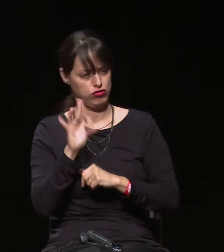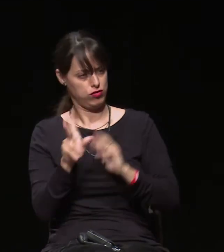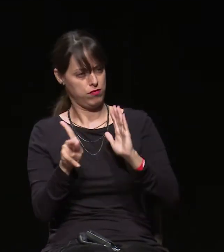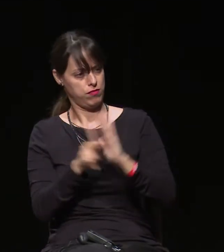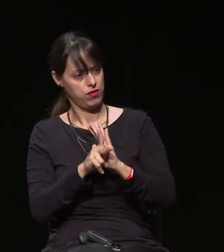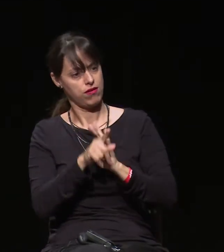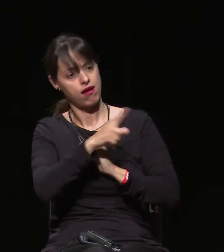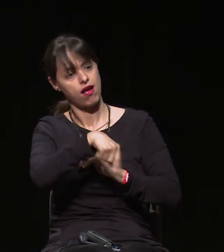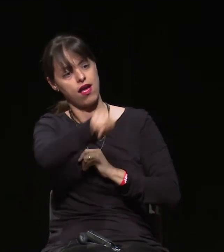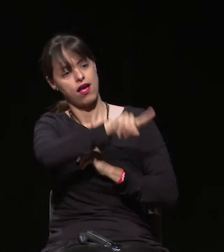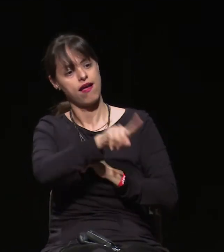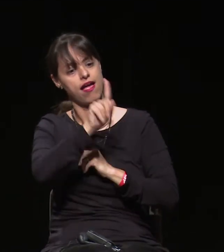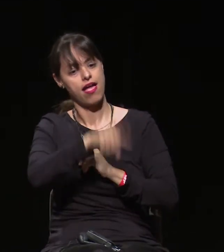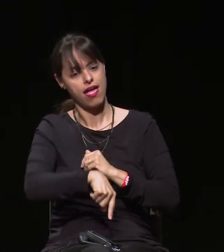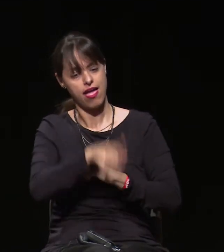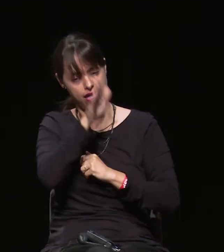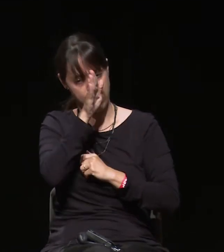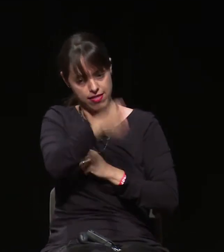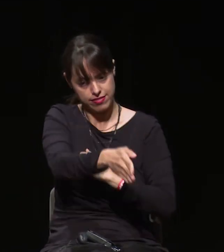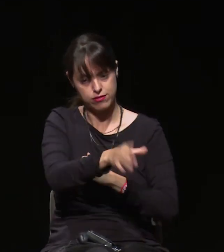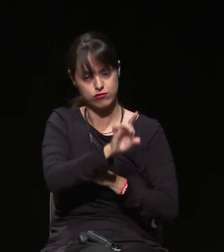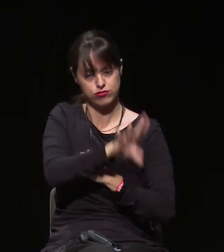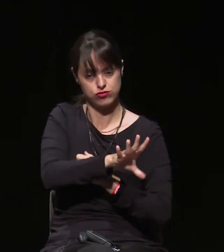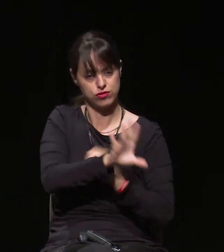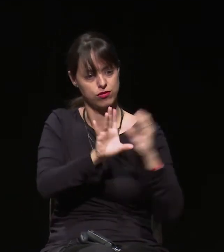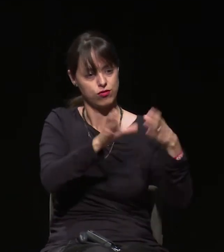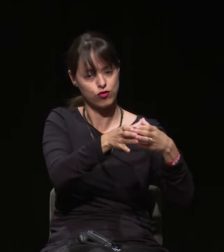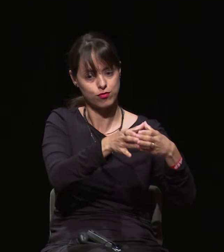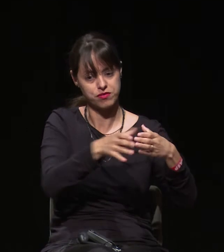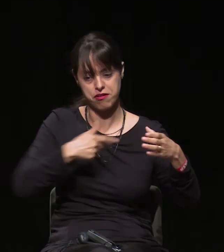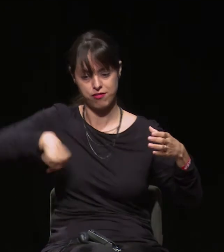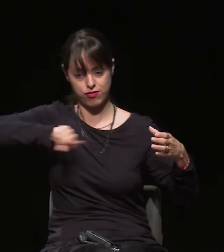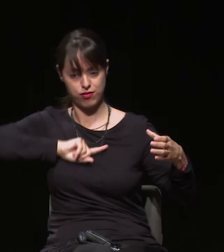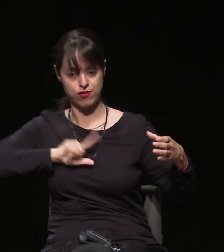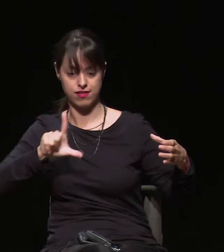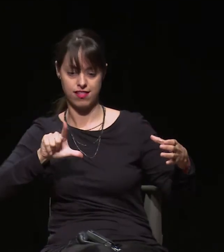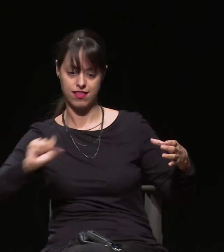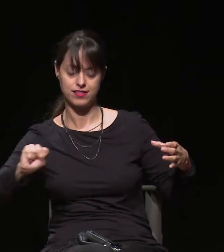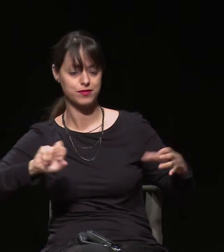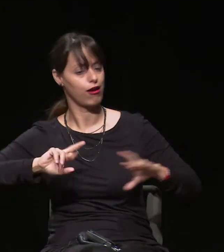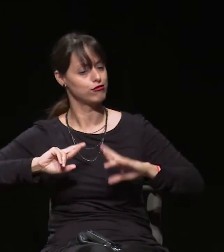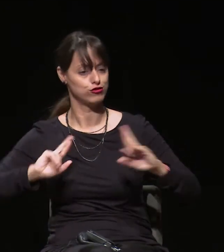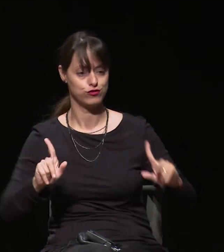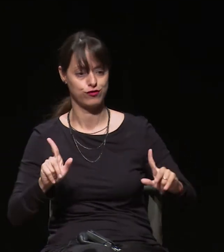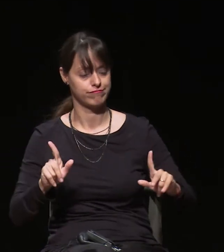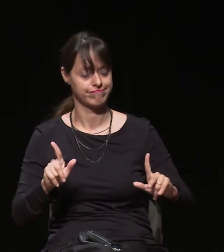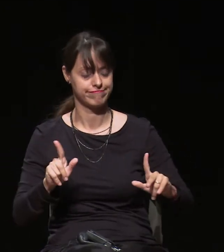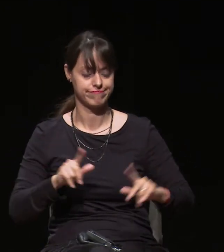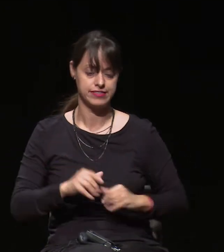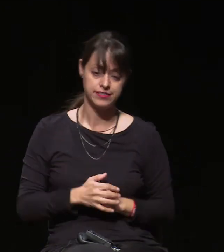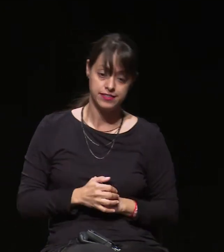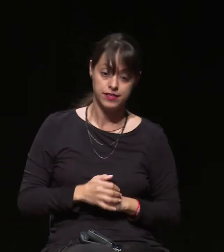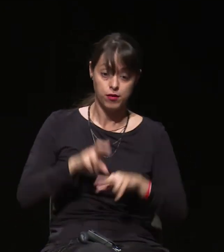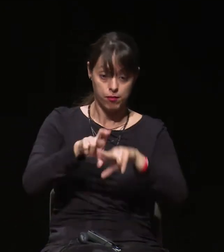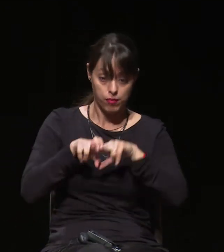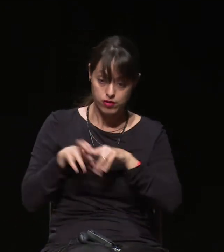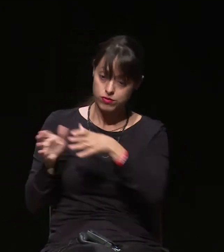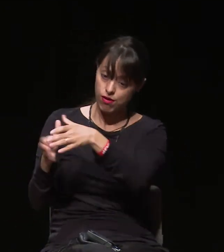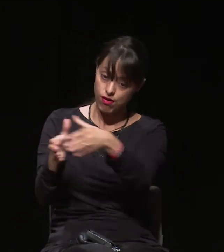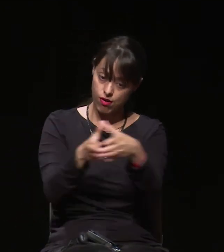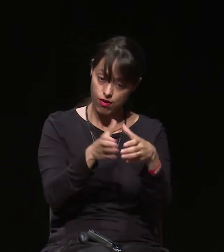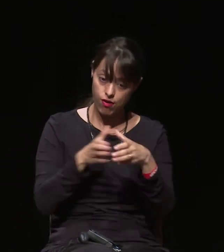mulheres heterossexuais e de um certo segmento social. Na mesma direção, movimentos de mulheres que aderem ao